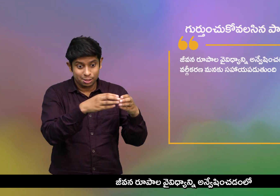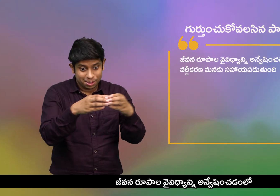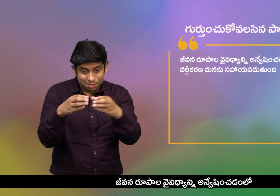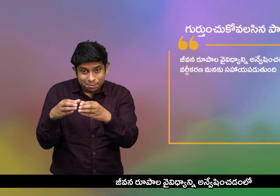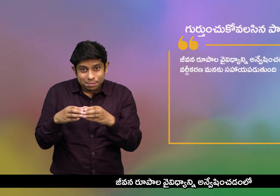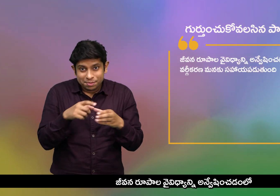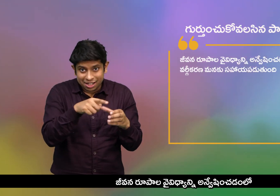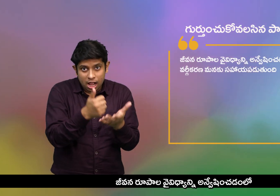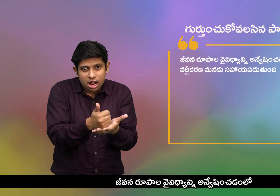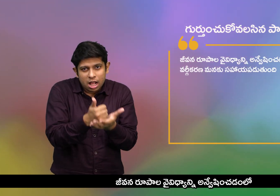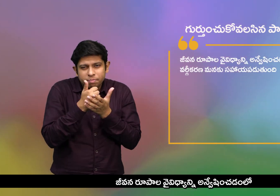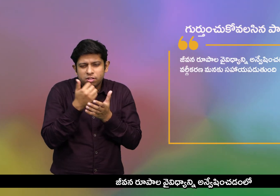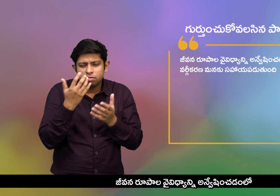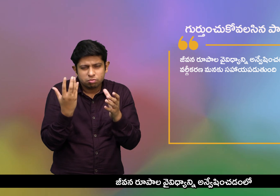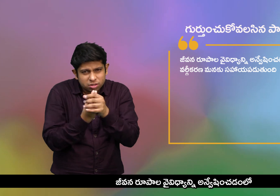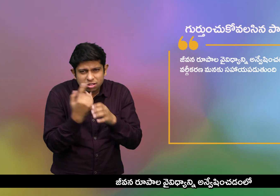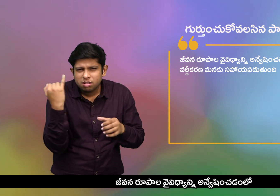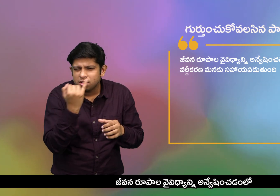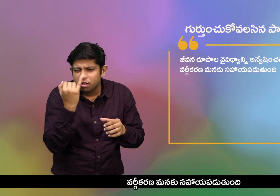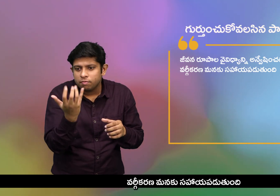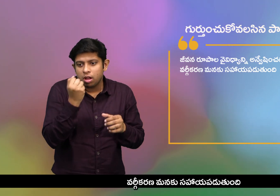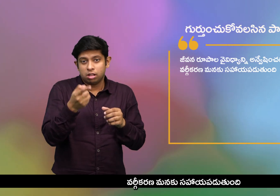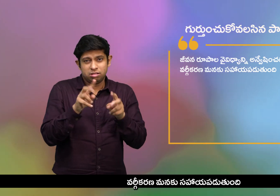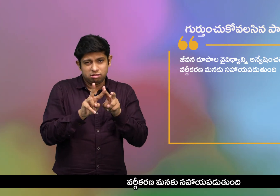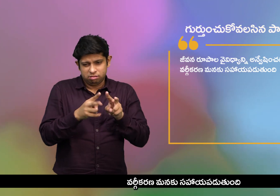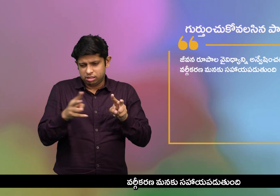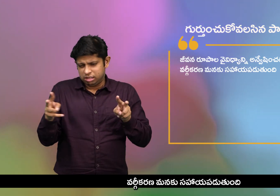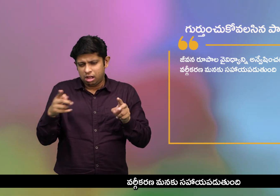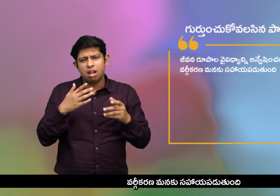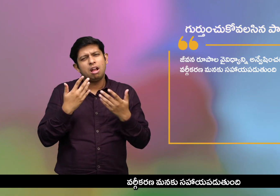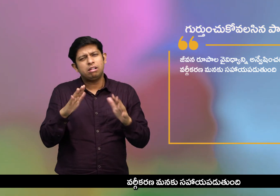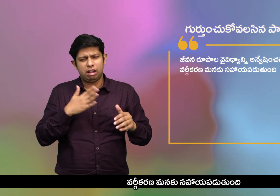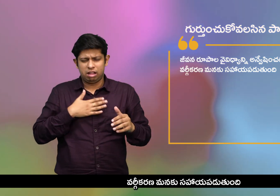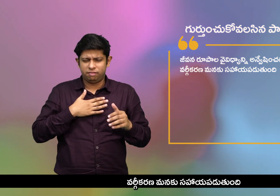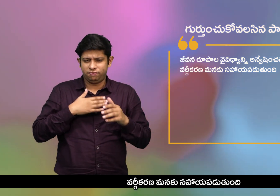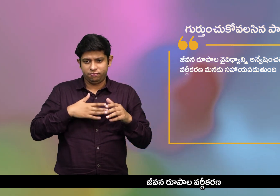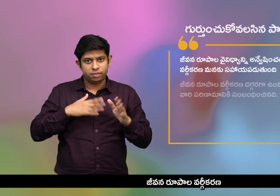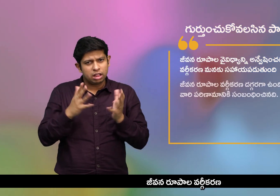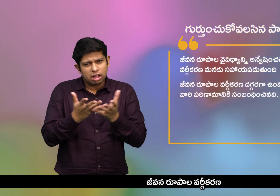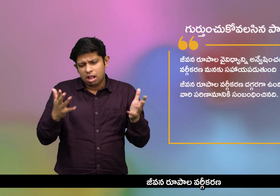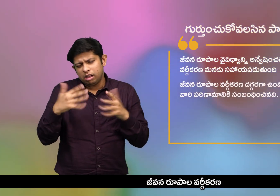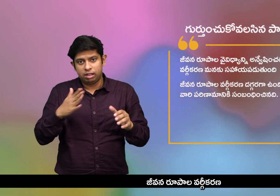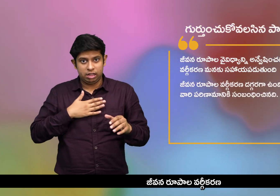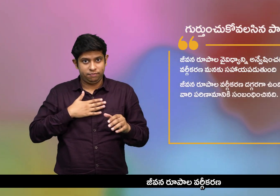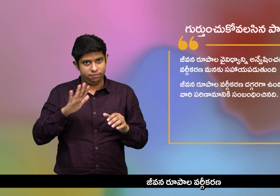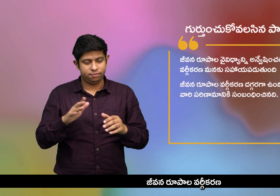రూపాల వైవిధ్యాన్ని అన్వేషించడంలో వర్గీకరణ మాకు సహాయపడుతుంది. జీవన రూపాల